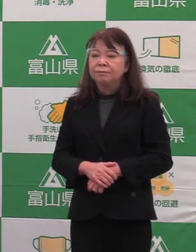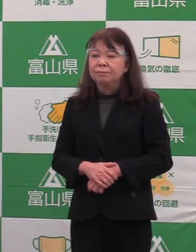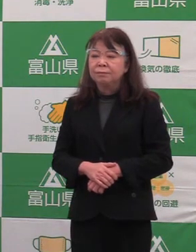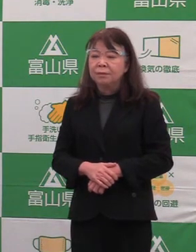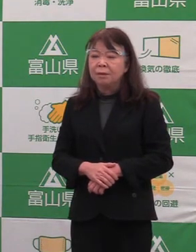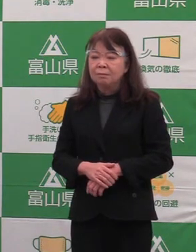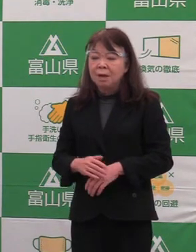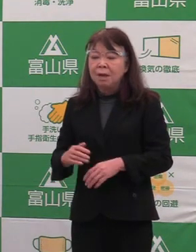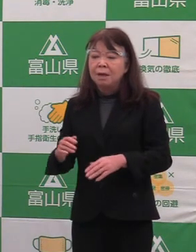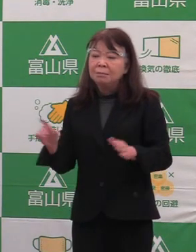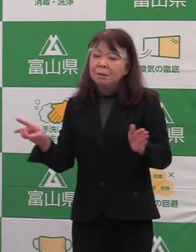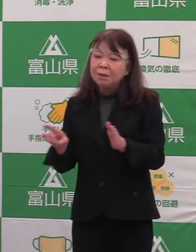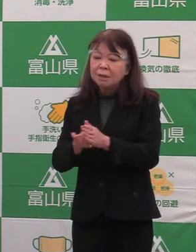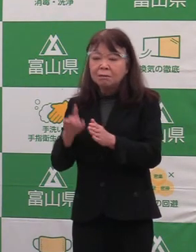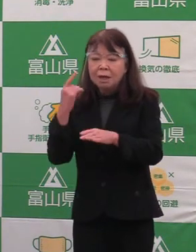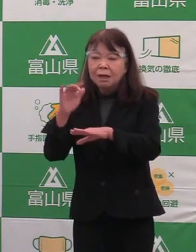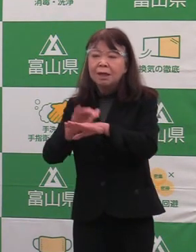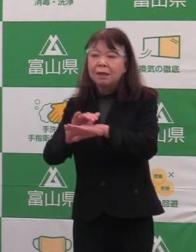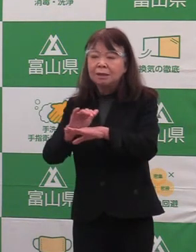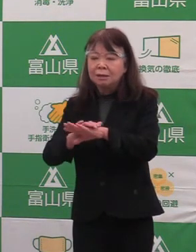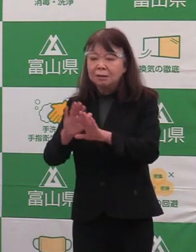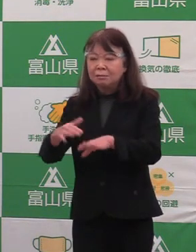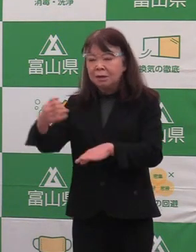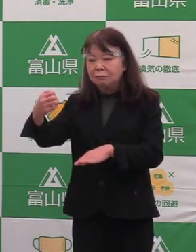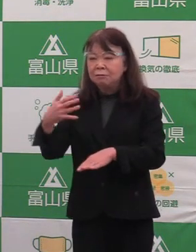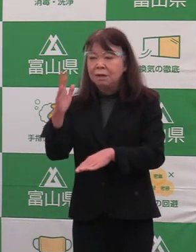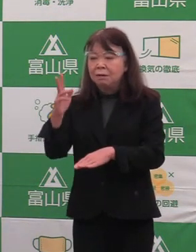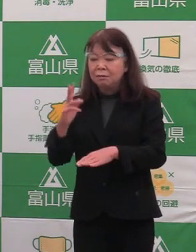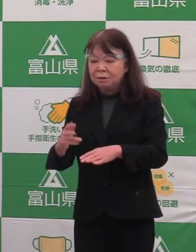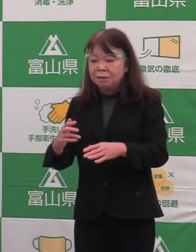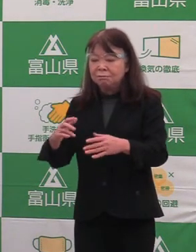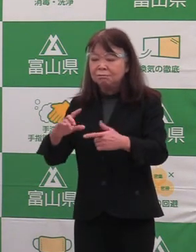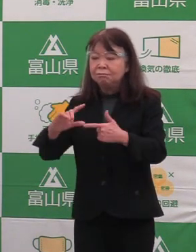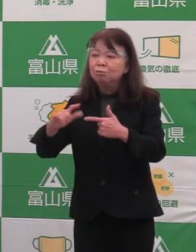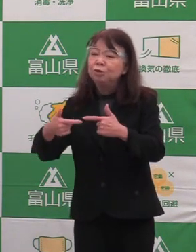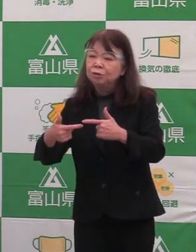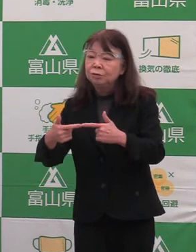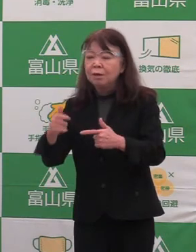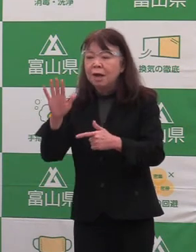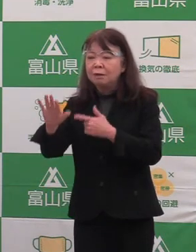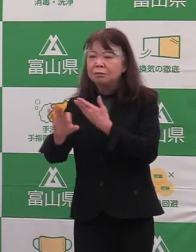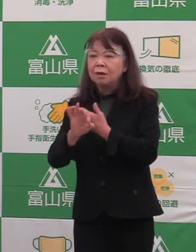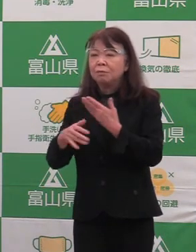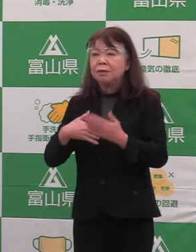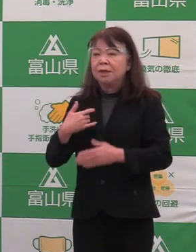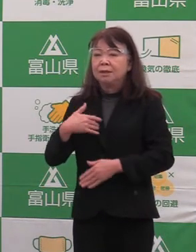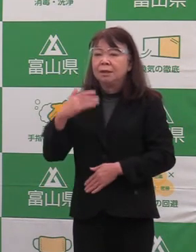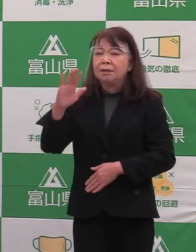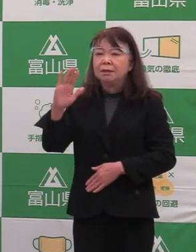今までの頭でいると、今田添さんおっしゃったように矛盾を感じられるのかもしれませんが、基本的に、